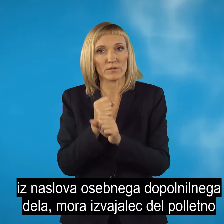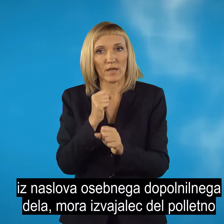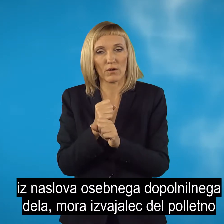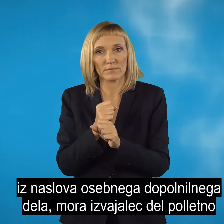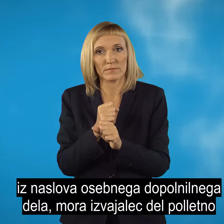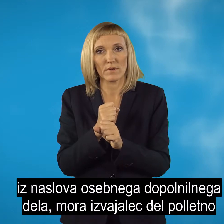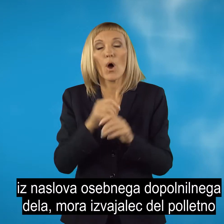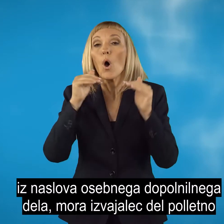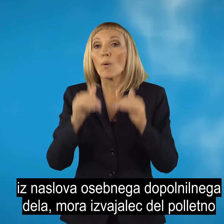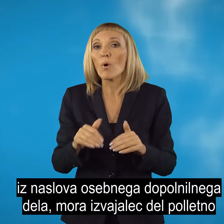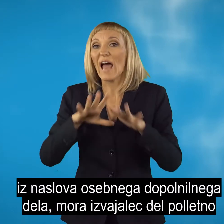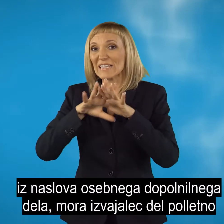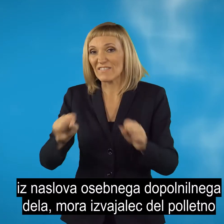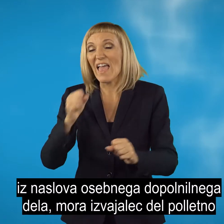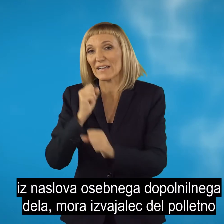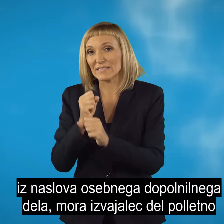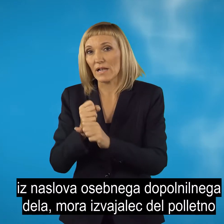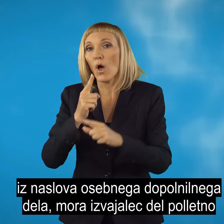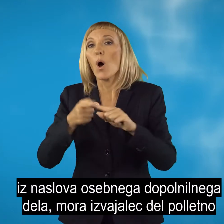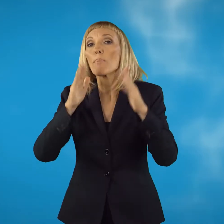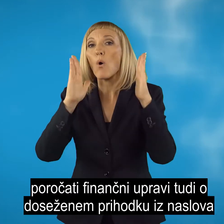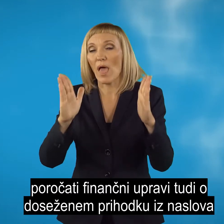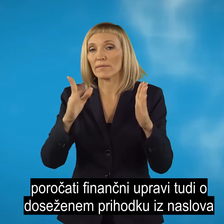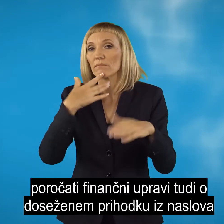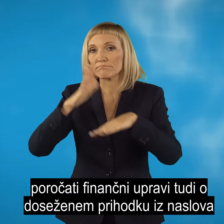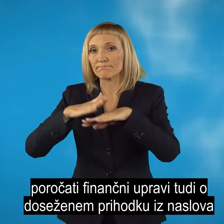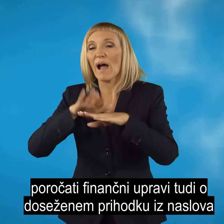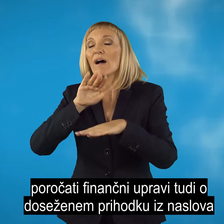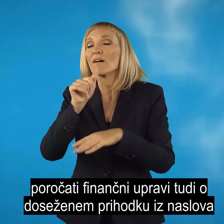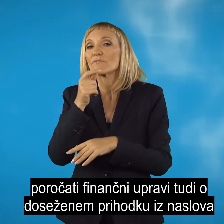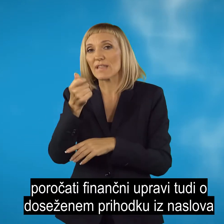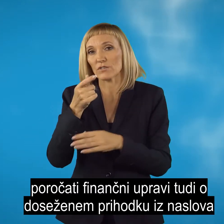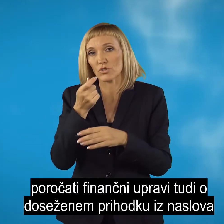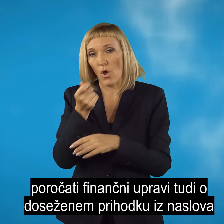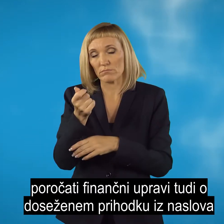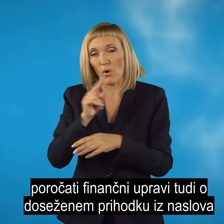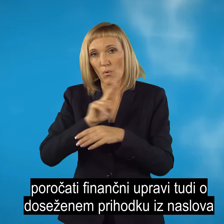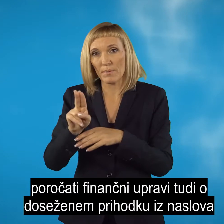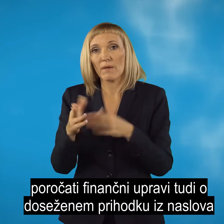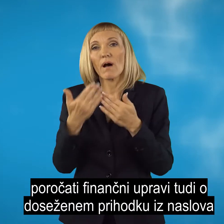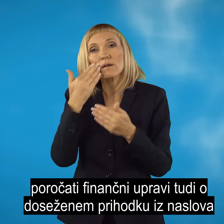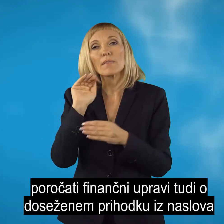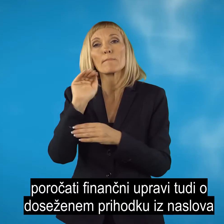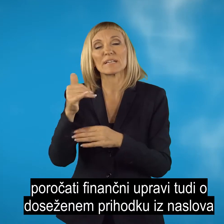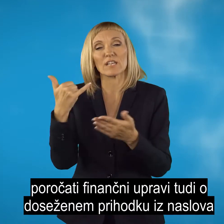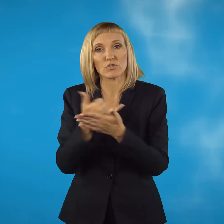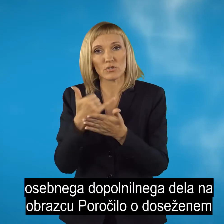dela, mora izvajalec del polletno poročati finančni upravi tudi o doseženem prihodku iz naslova